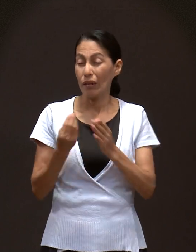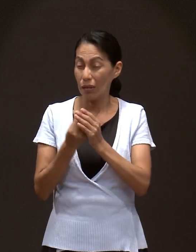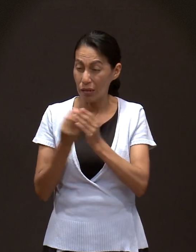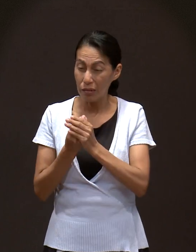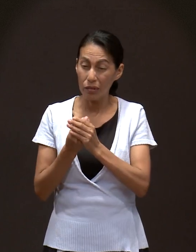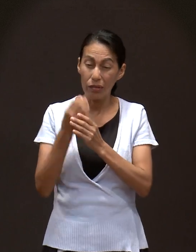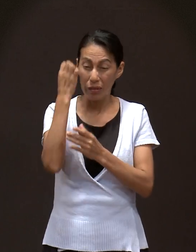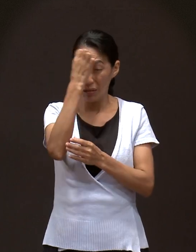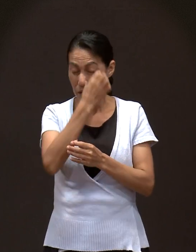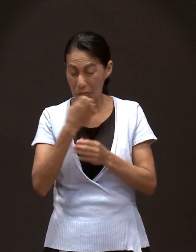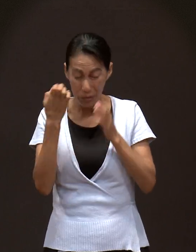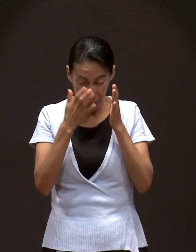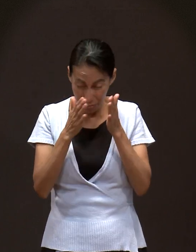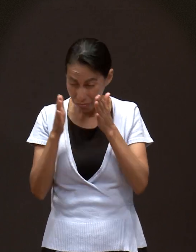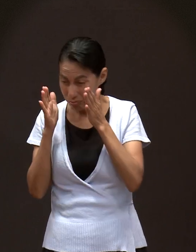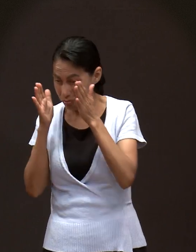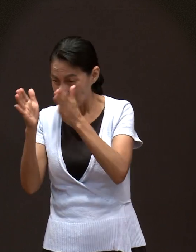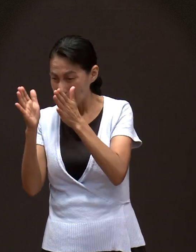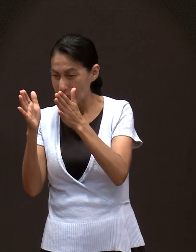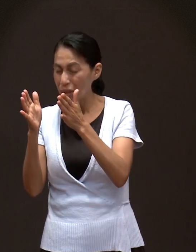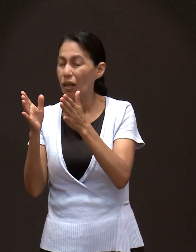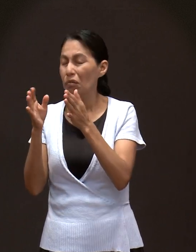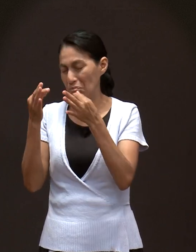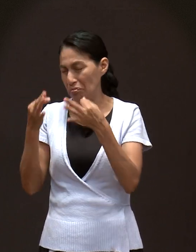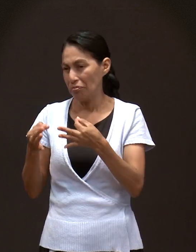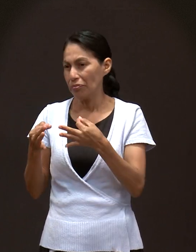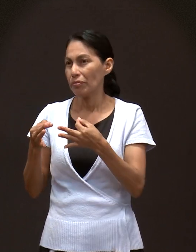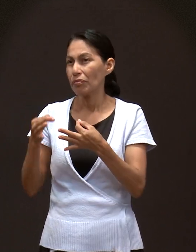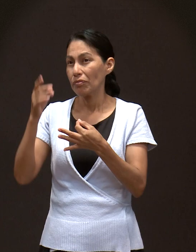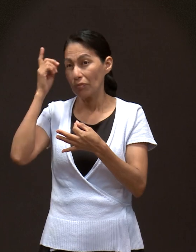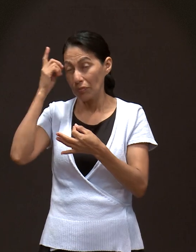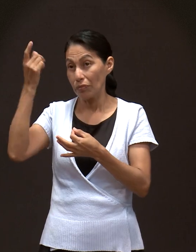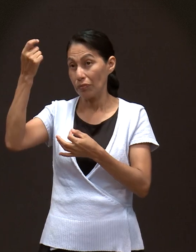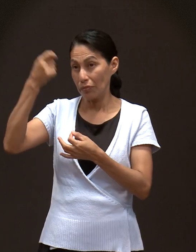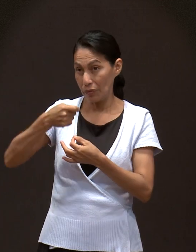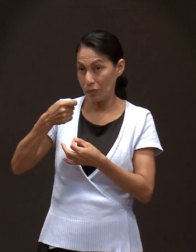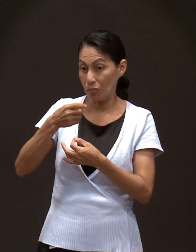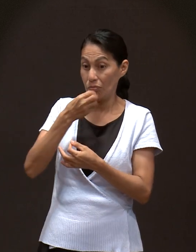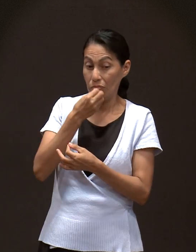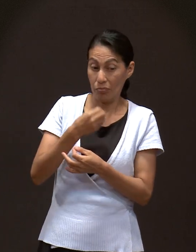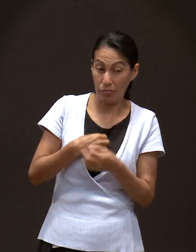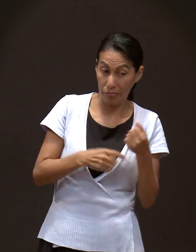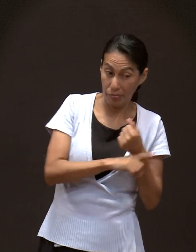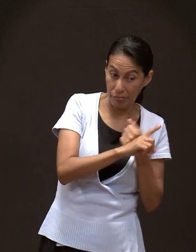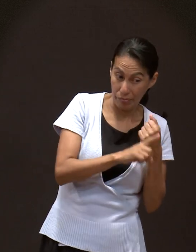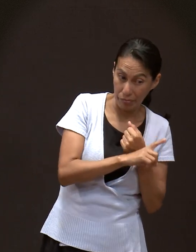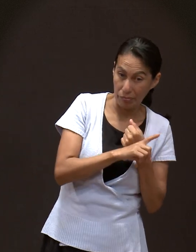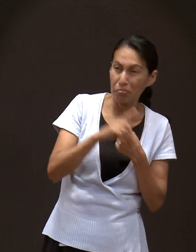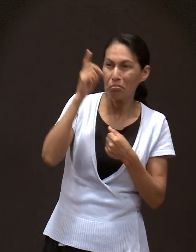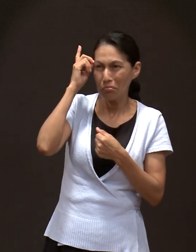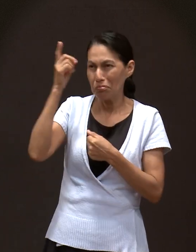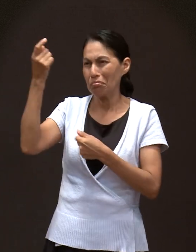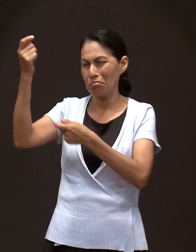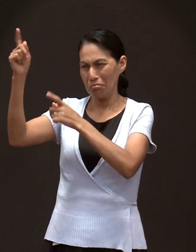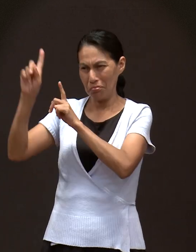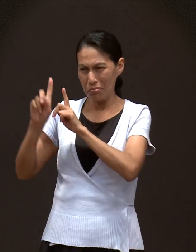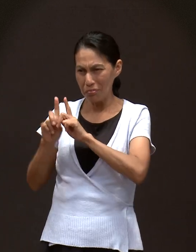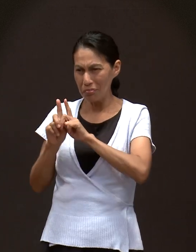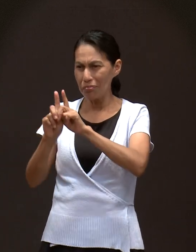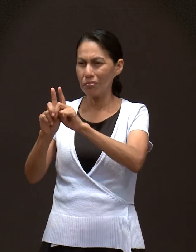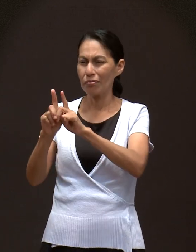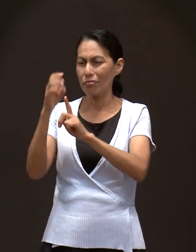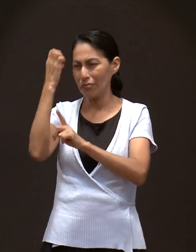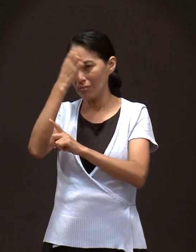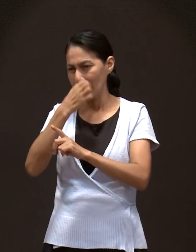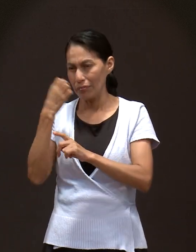Este, con exámenes que tenía. Y me pude concentrar. Presenté mis exámenes. Dios me bendijo. A pesar de ese problema, Dios estuvo conmigo en